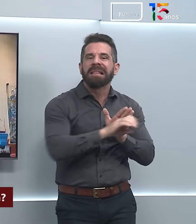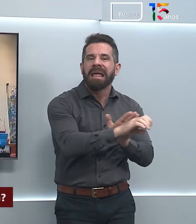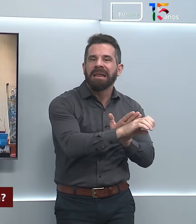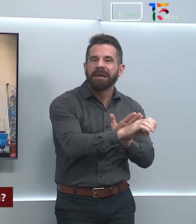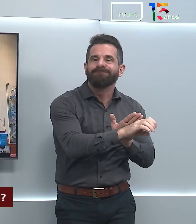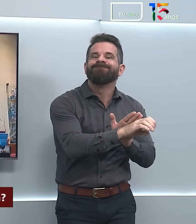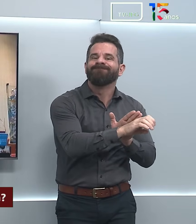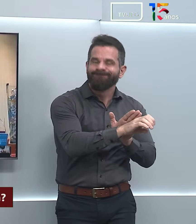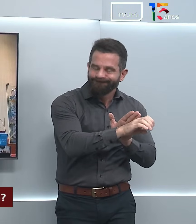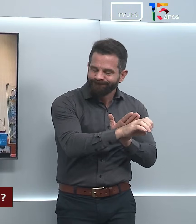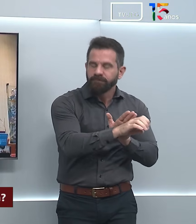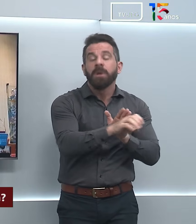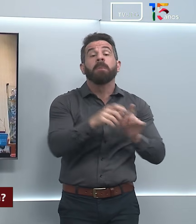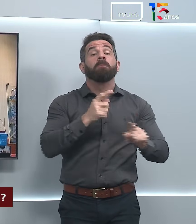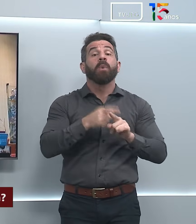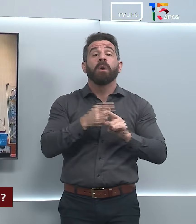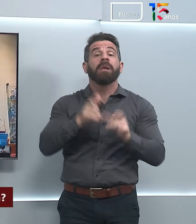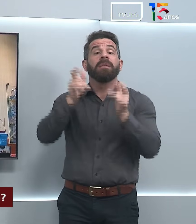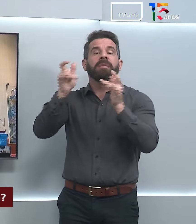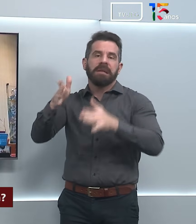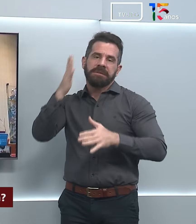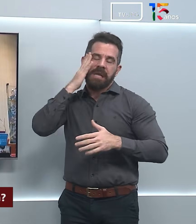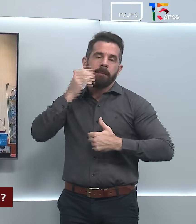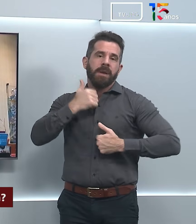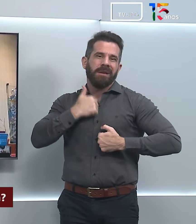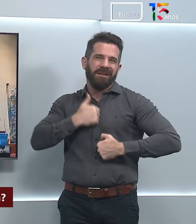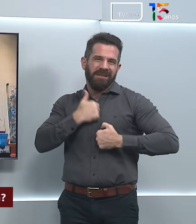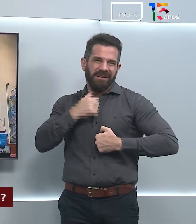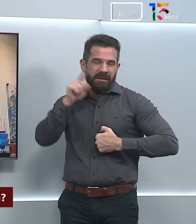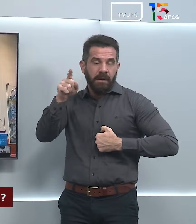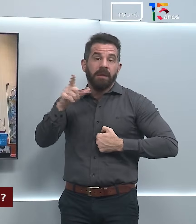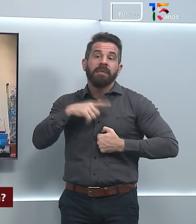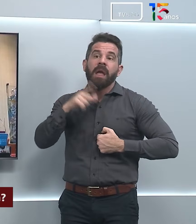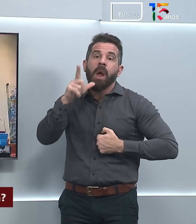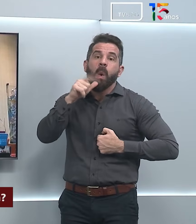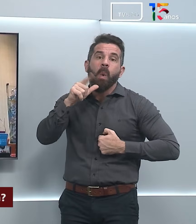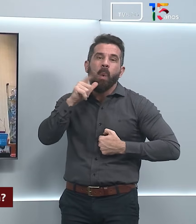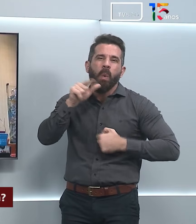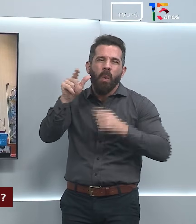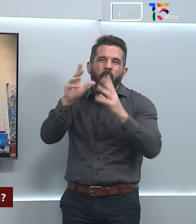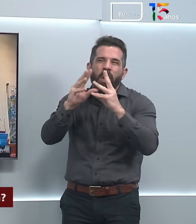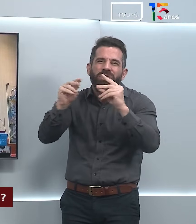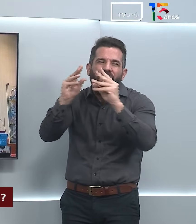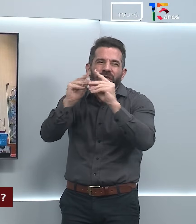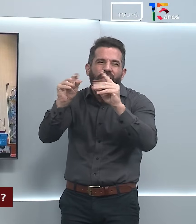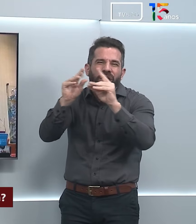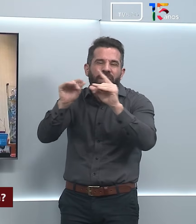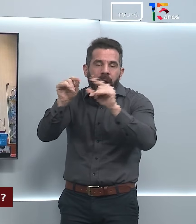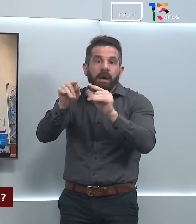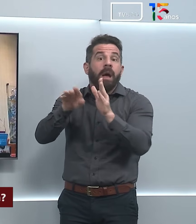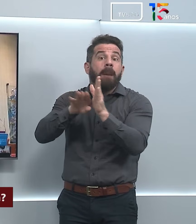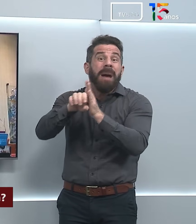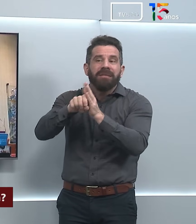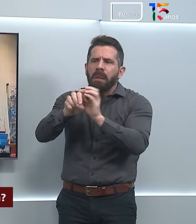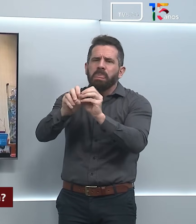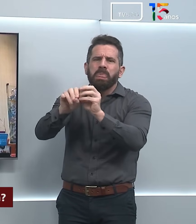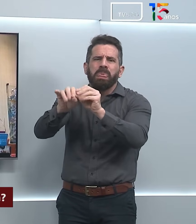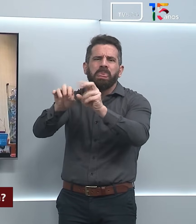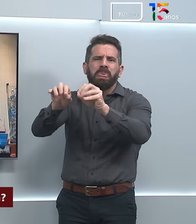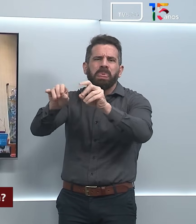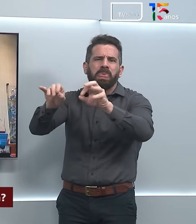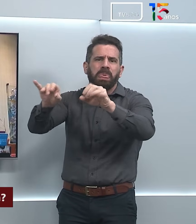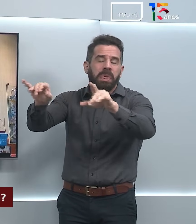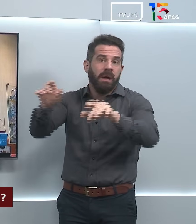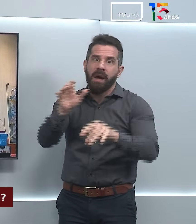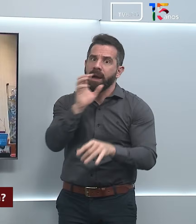umidade, no banheiro, né? O banheiro geralmente é um ambiente úmido e escuro, então ali a proliferação de fungos e bactérias acontece